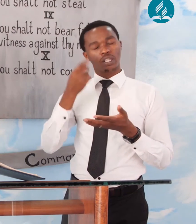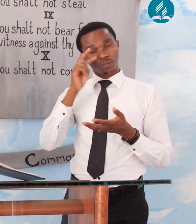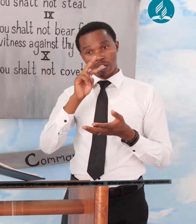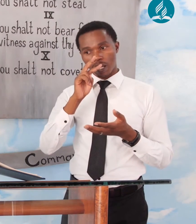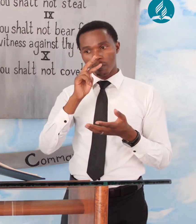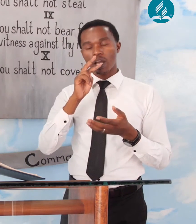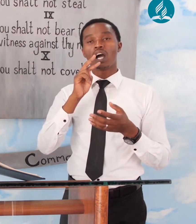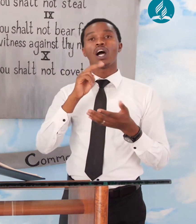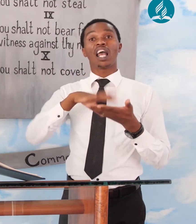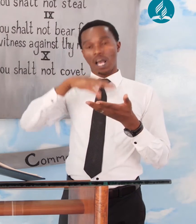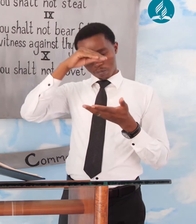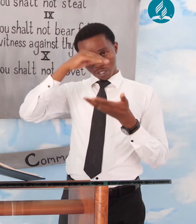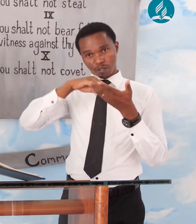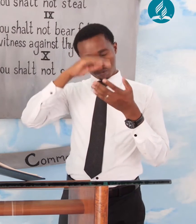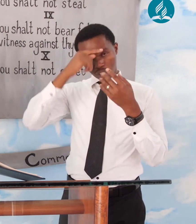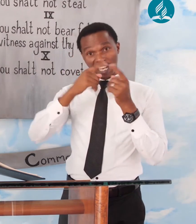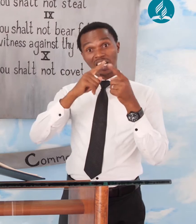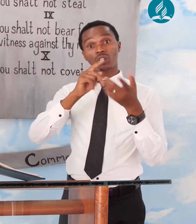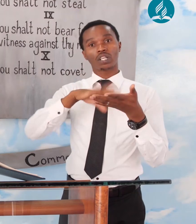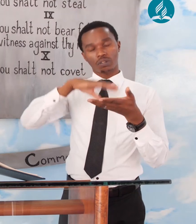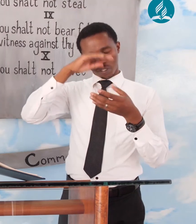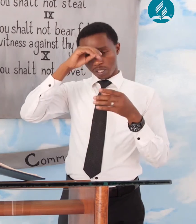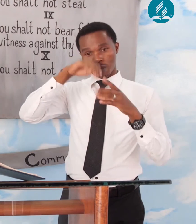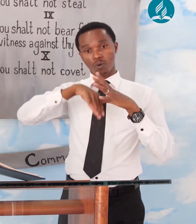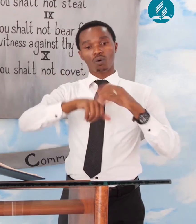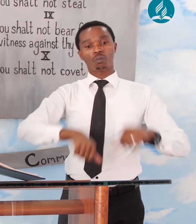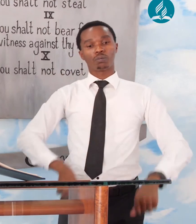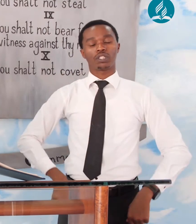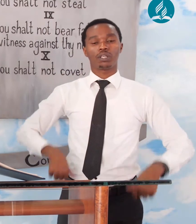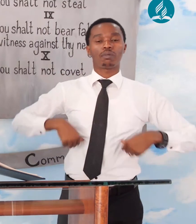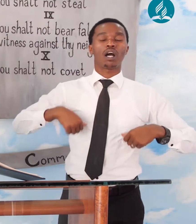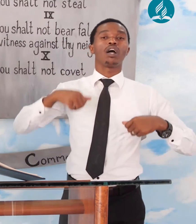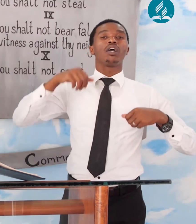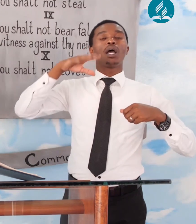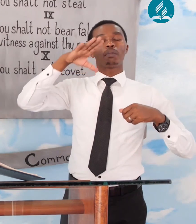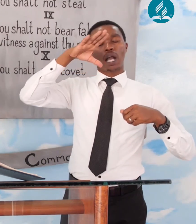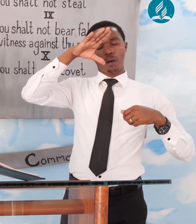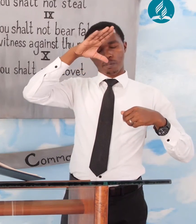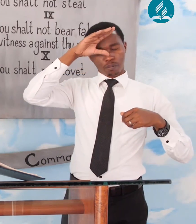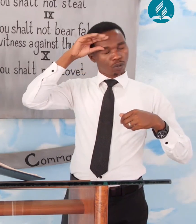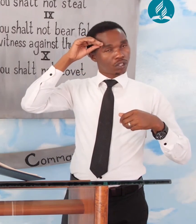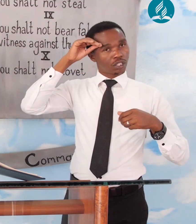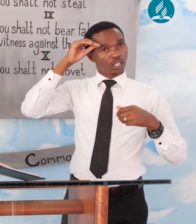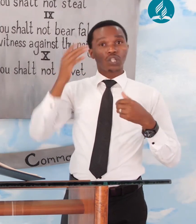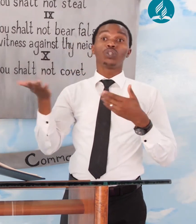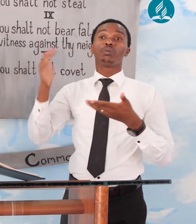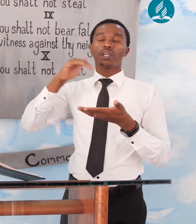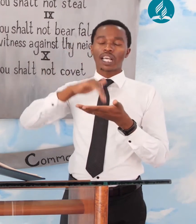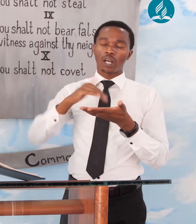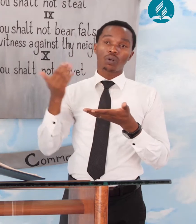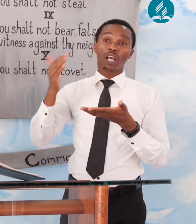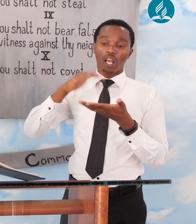muri ubuzima bwa Mose ariko twifuza twongera kubugarura ku cyigisho